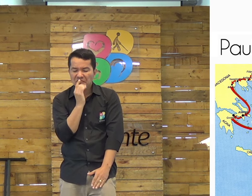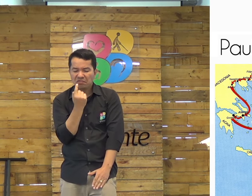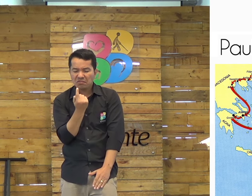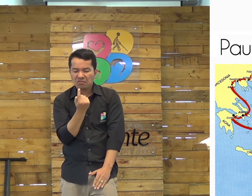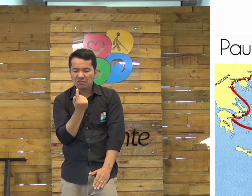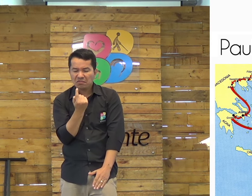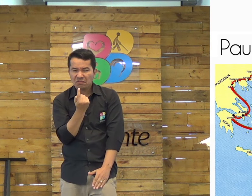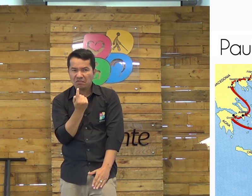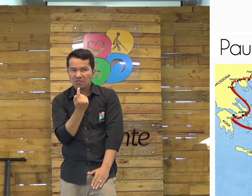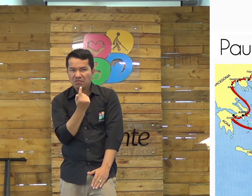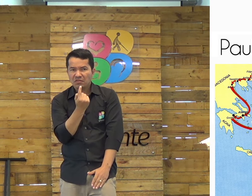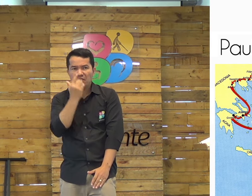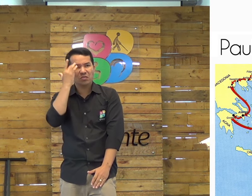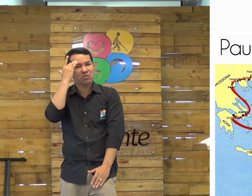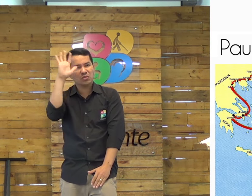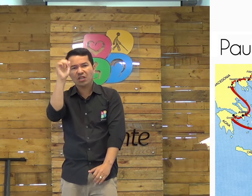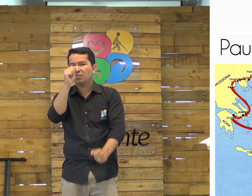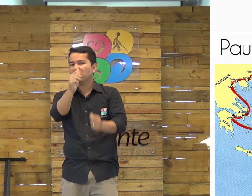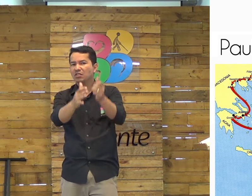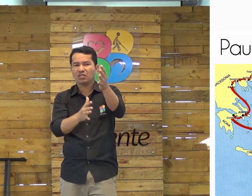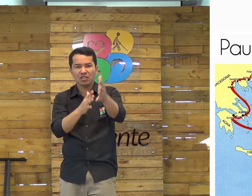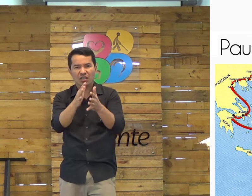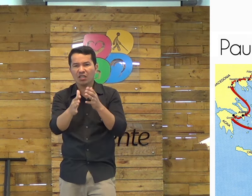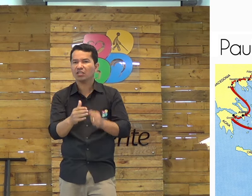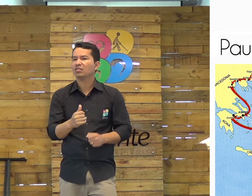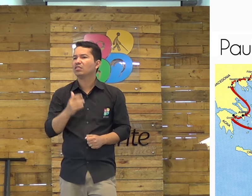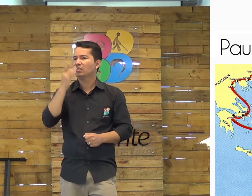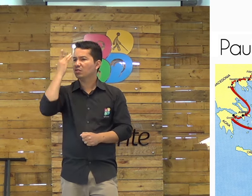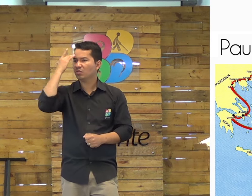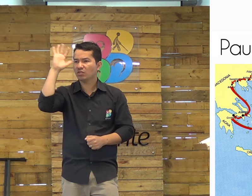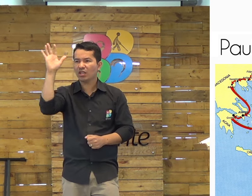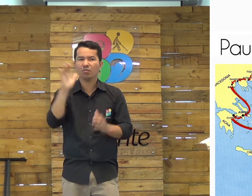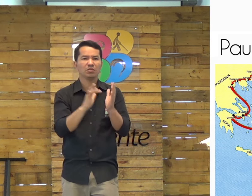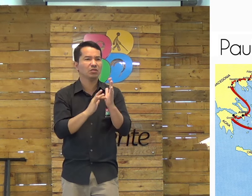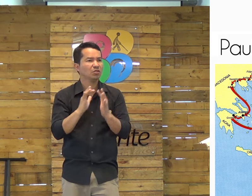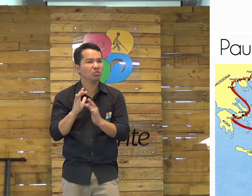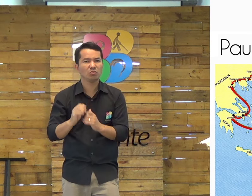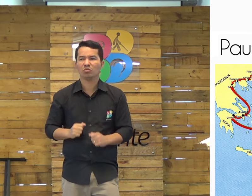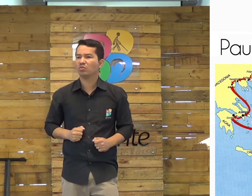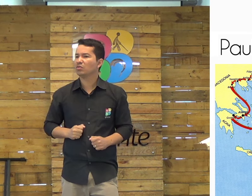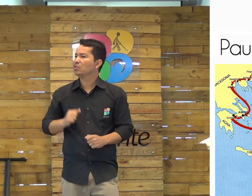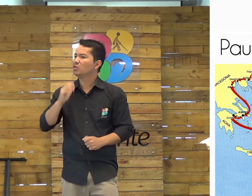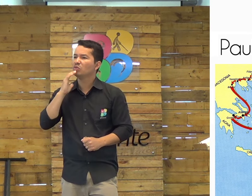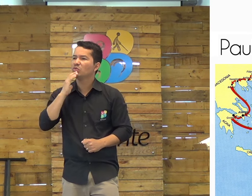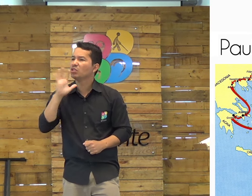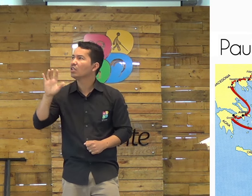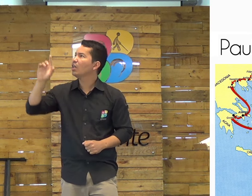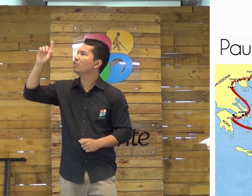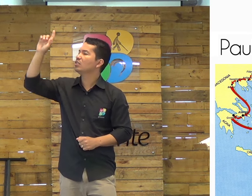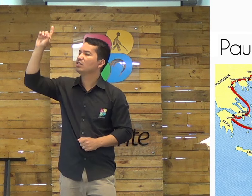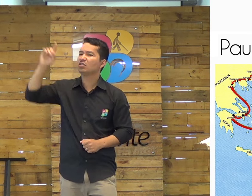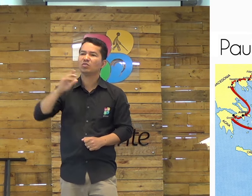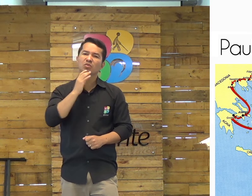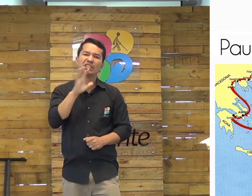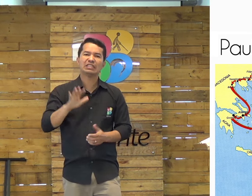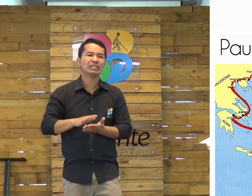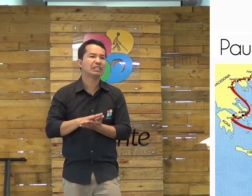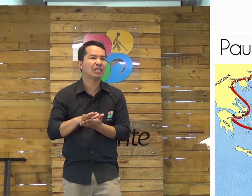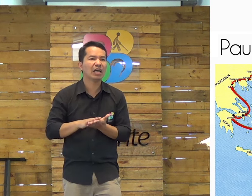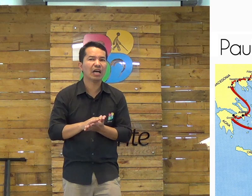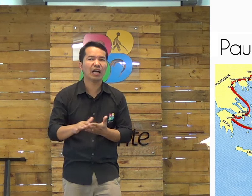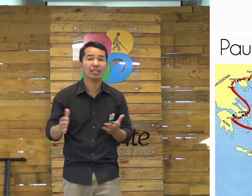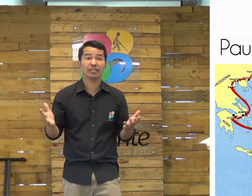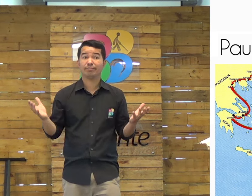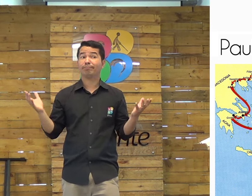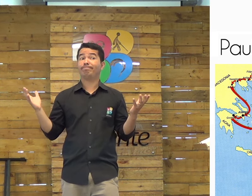distantes. Lá sozinhos, esquecidos, não sabem Libras, não sabem sobre Jesus, não